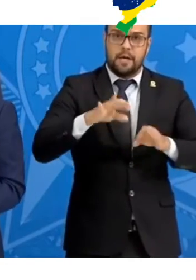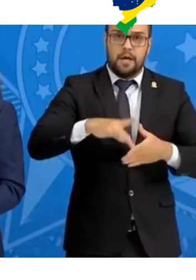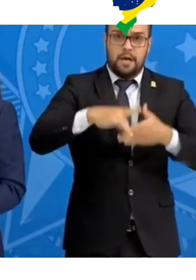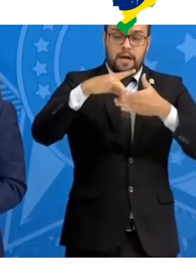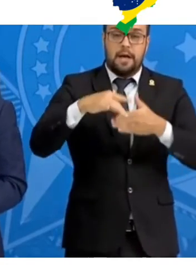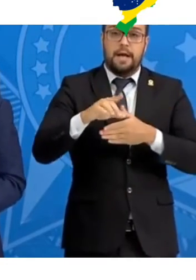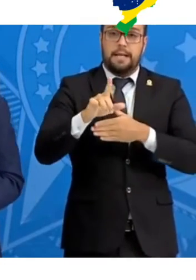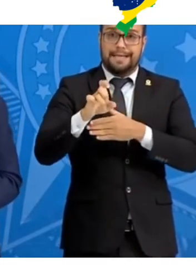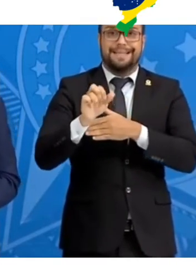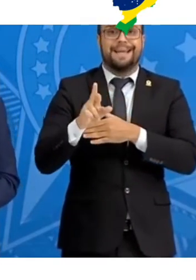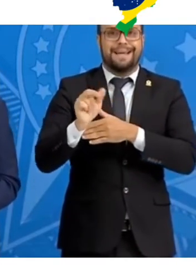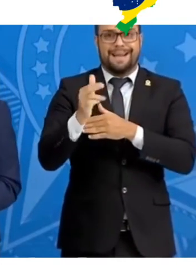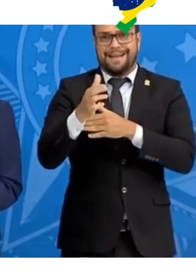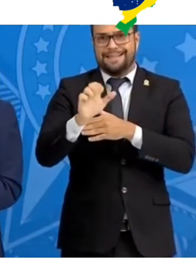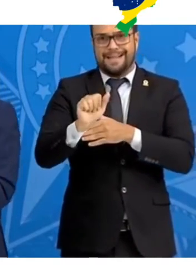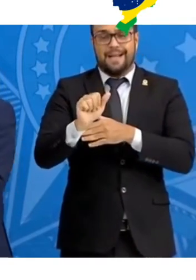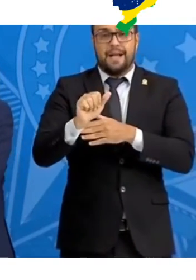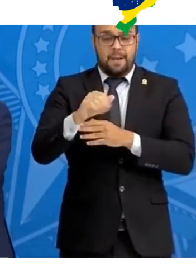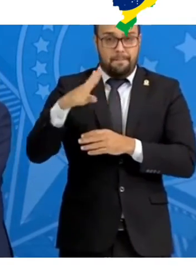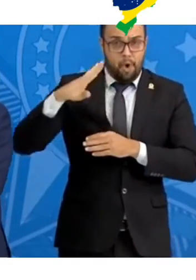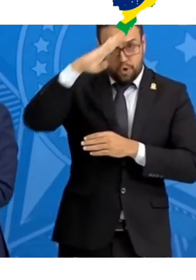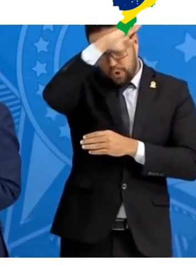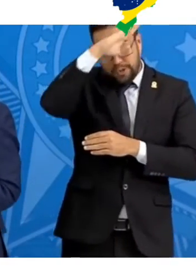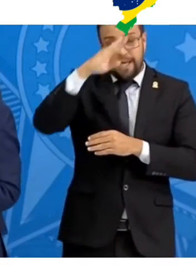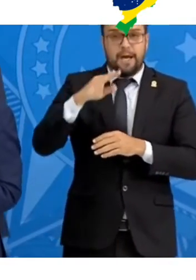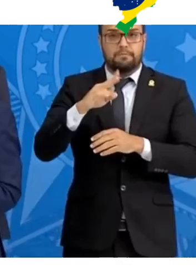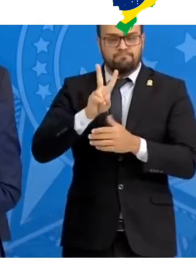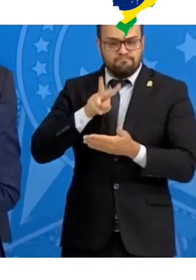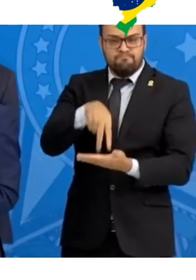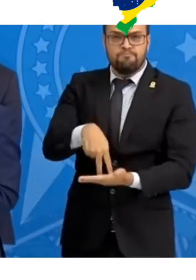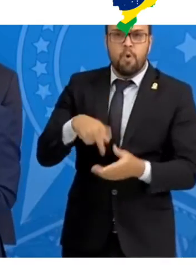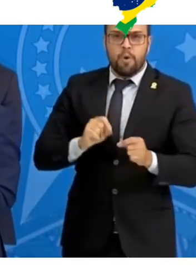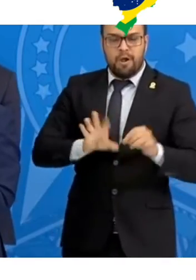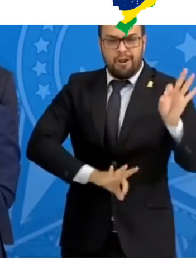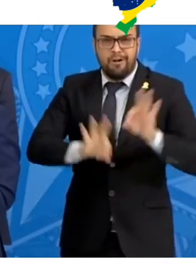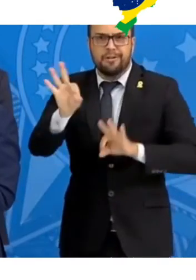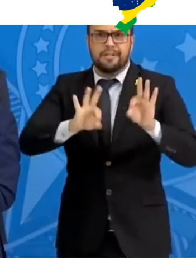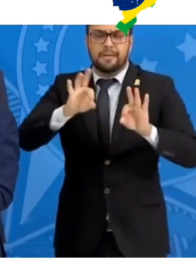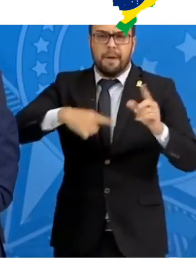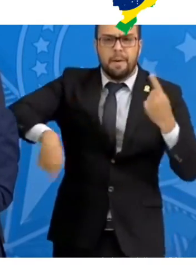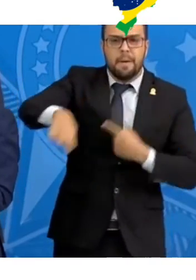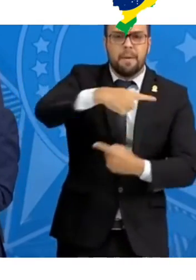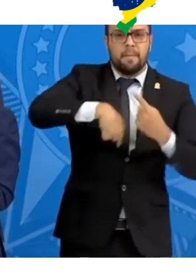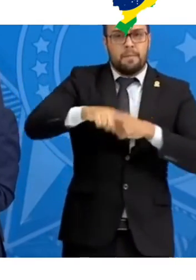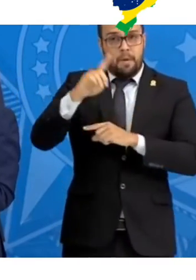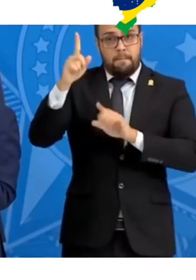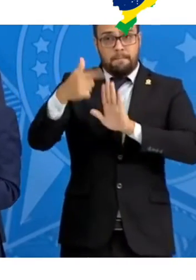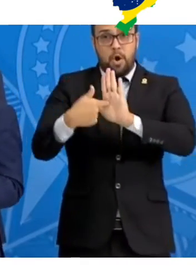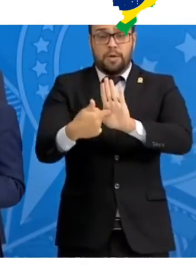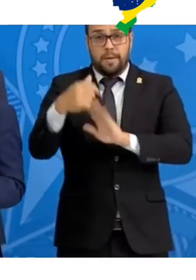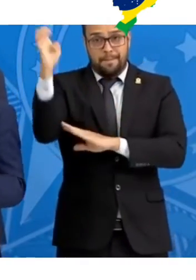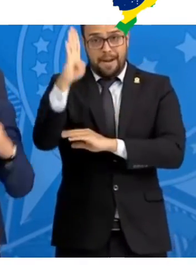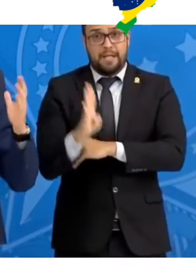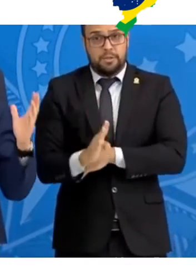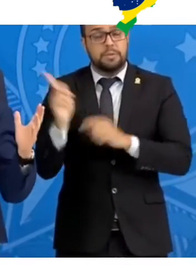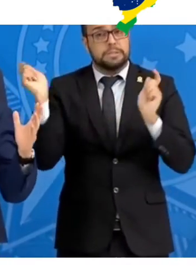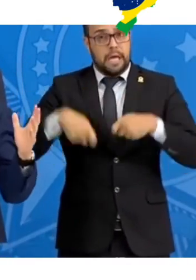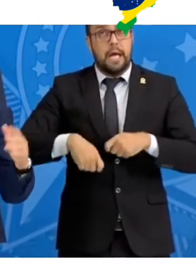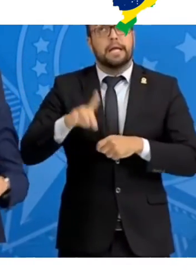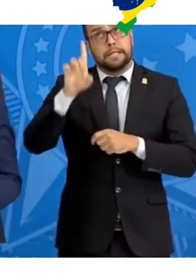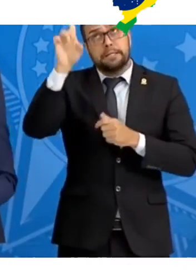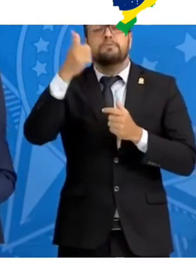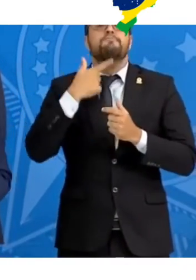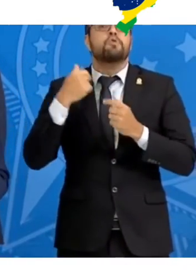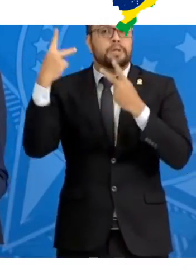presidente Bolsonaro está fazendo para o enfrentamento do coronavírus, talvez o Brasil possa surpreender, e se Deus quiser, e Deus há de